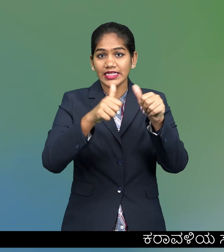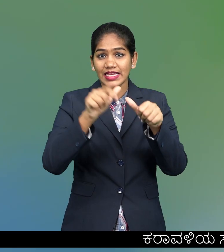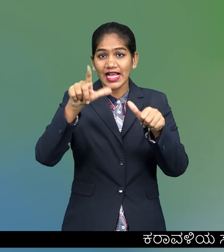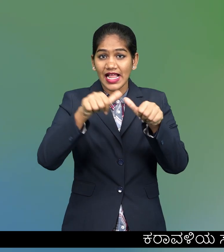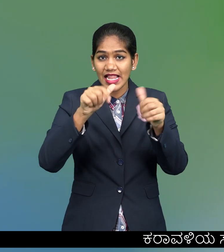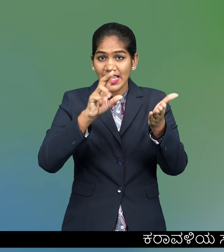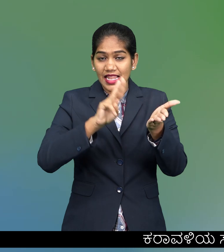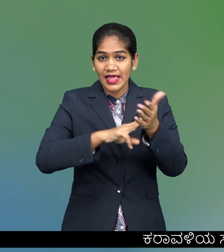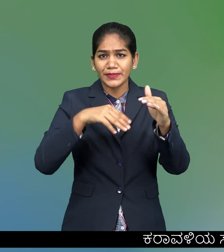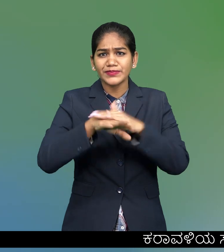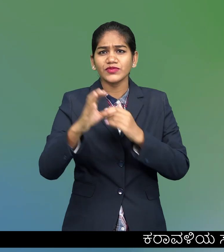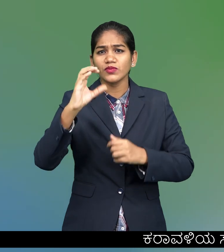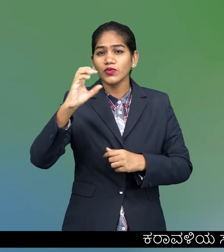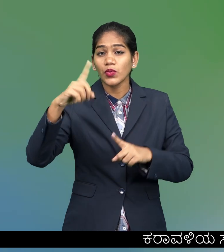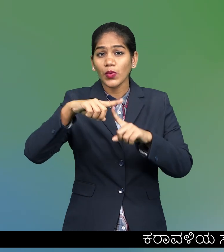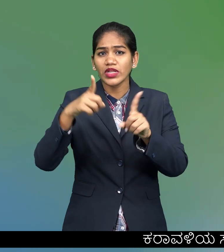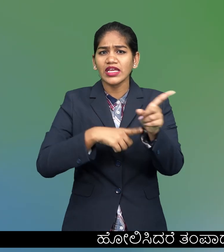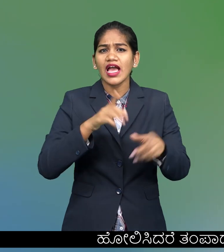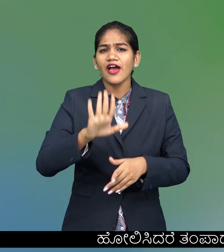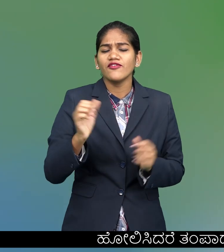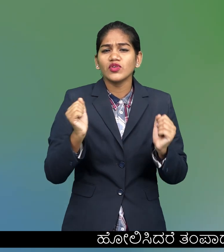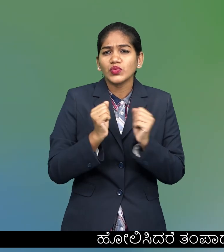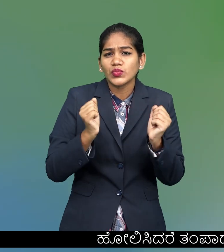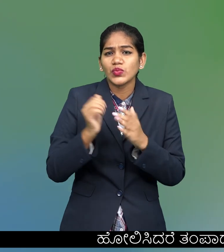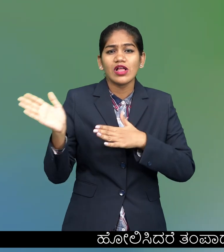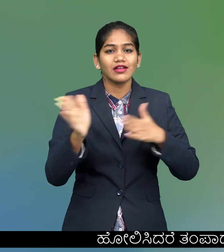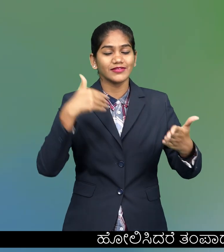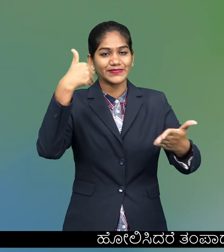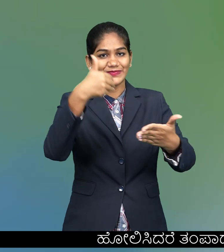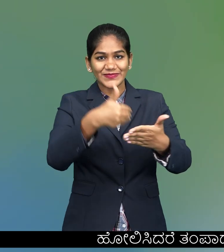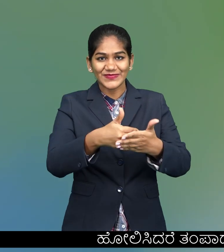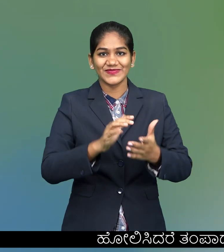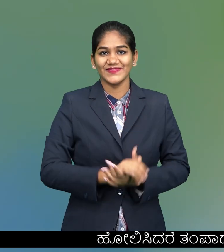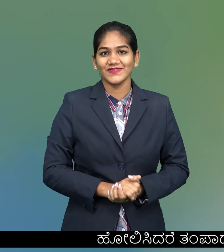ಕರಾವಳಿಯ ಸಮೀಪವಿರುವ ಸ್ಥಳಗಳಿವೆ, ಹೋಲಿಸಿದರೆ ತಂಪಾದ ವಾತಾವರಣವನ್ನು ಹೊಂದಿರುತ್ತದೆ.